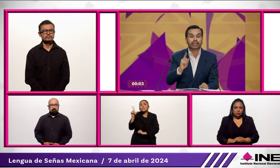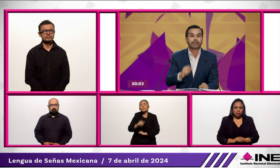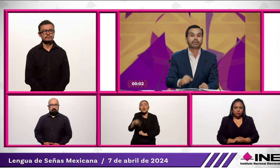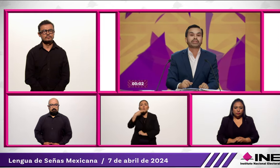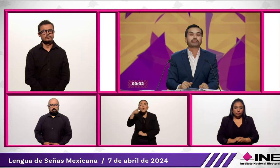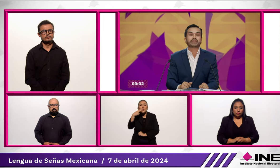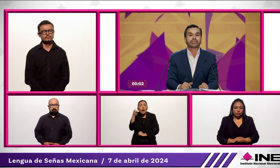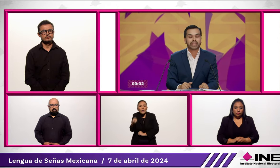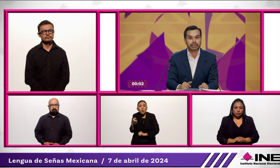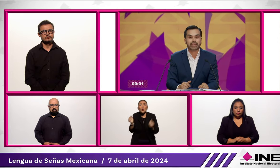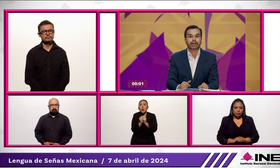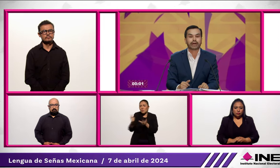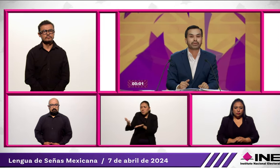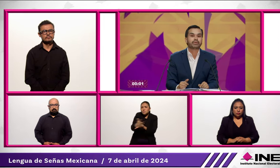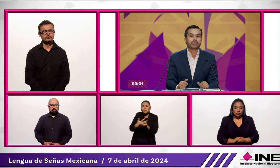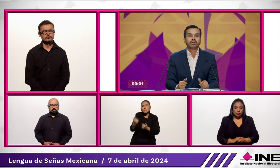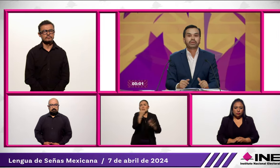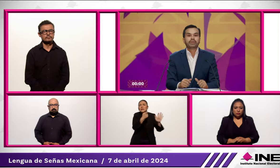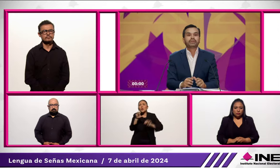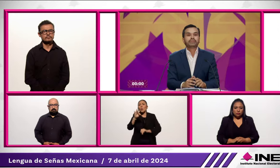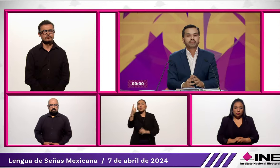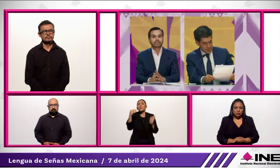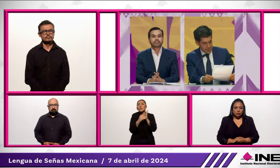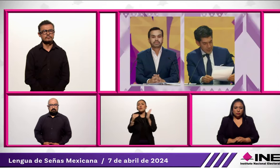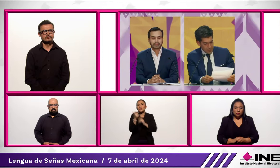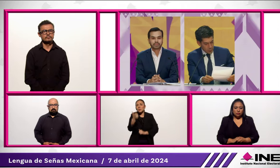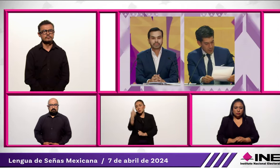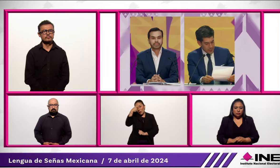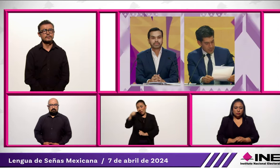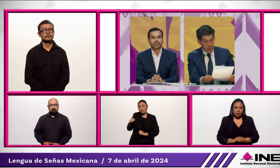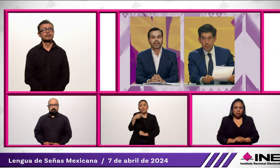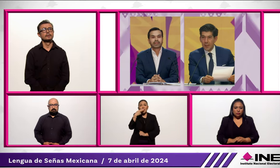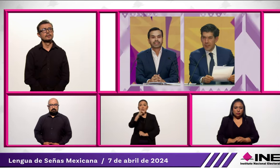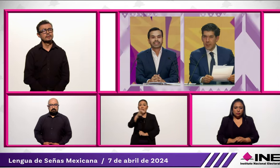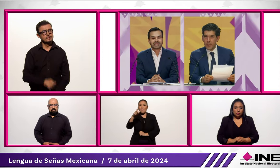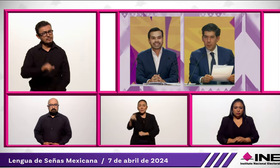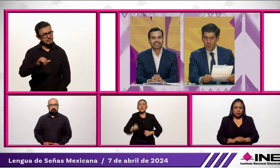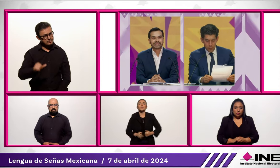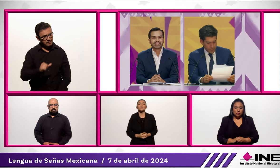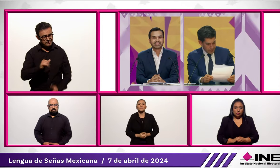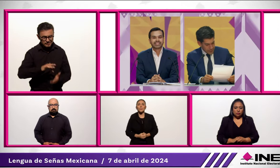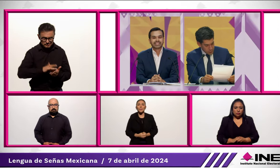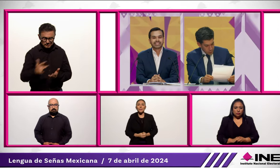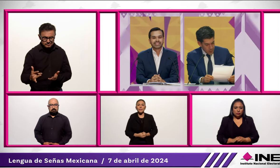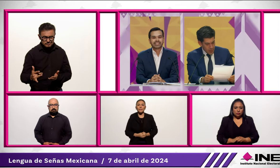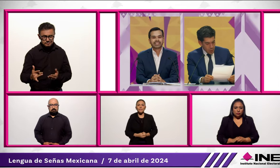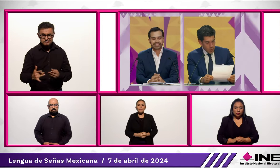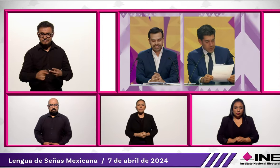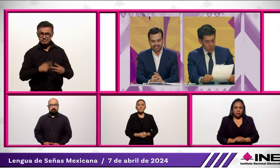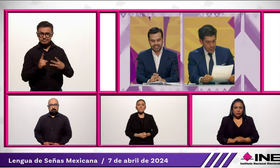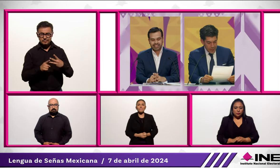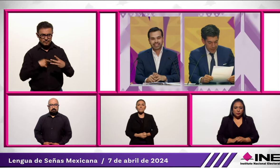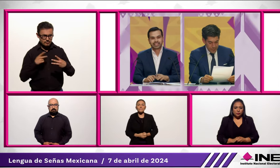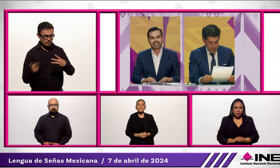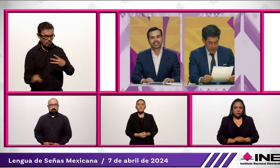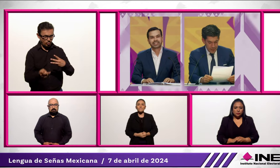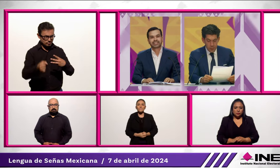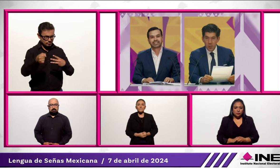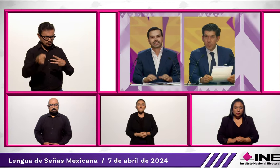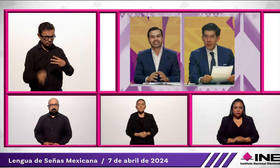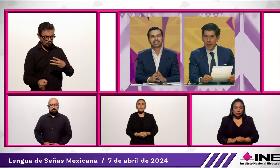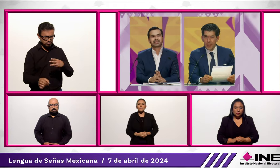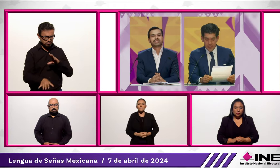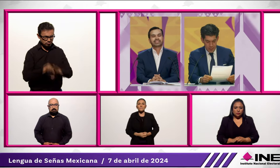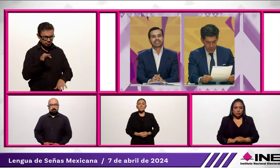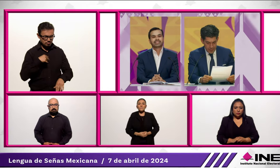solo 40 mil millones de pesos en IEPS a tabaco. Gracias, candidato Maínez. Tercera pregunta, pregunta del sur. ¿Cómo resolver la capacidad